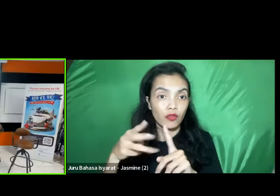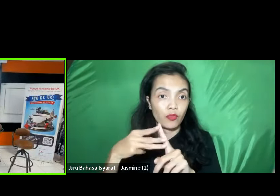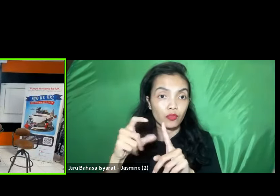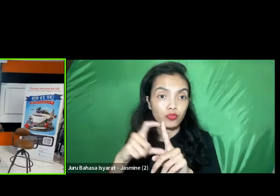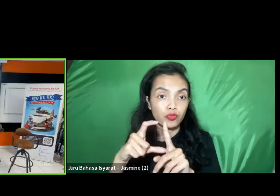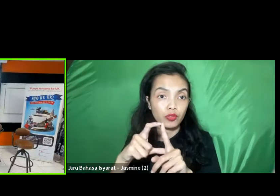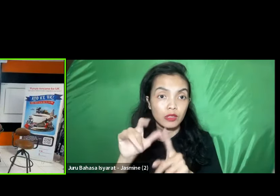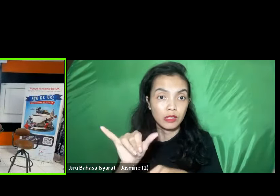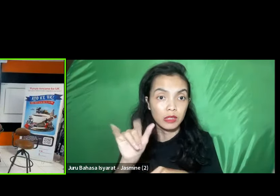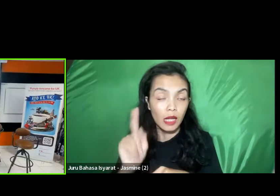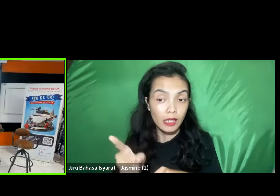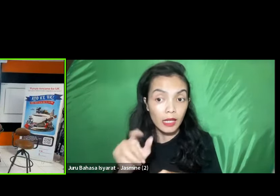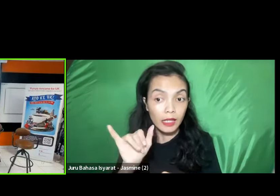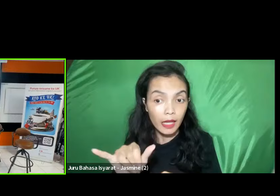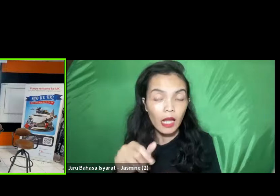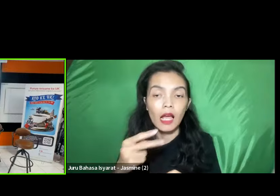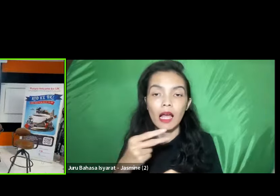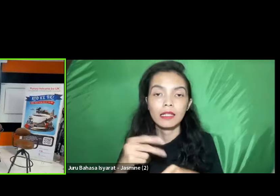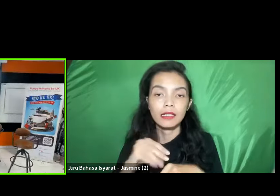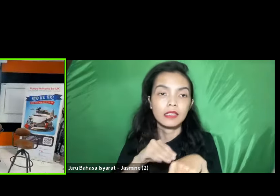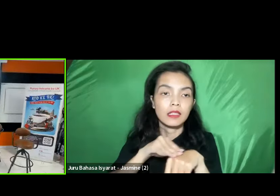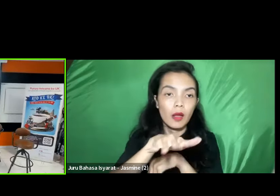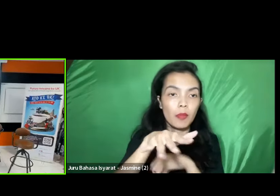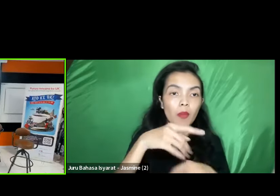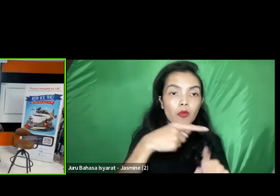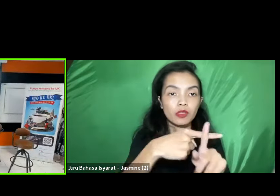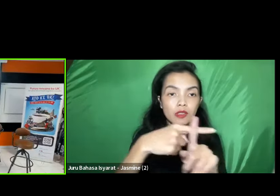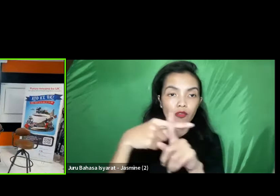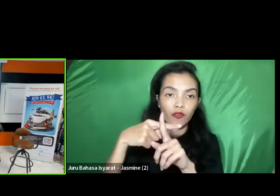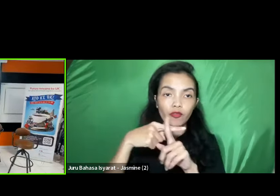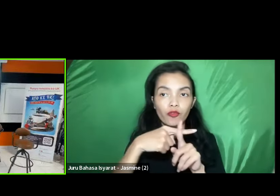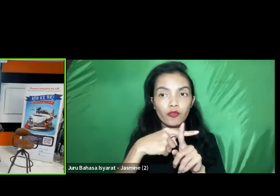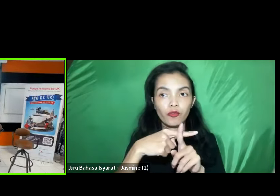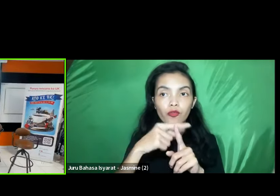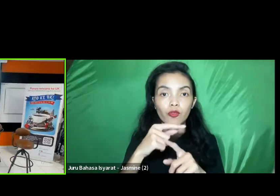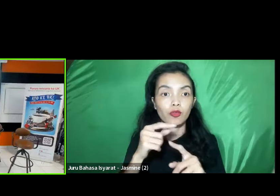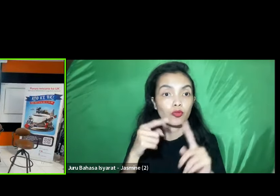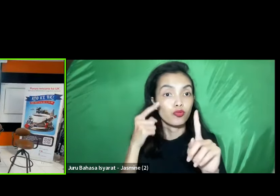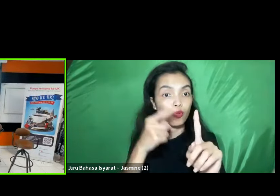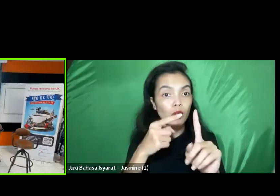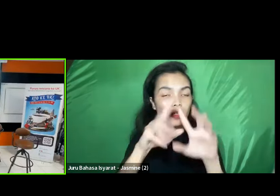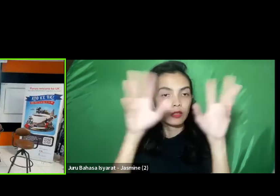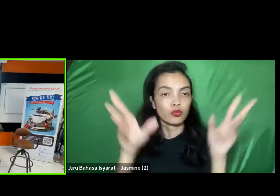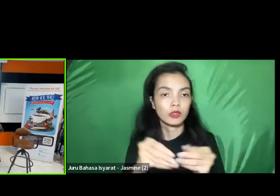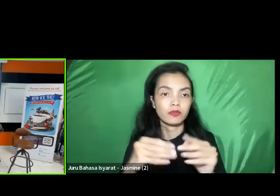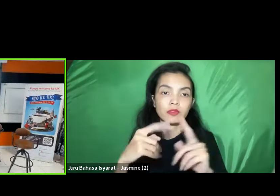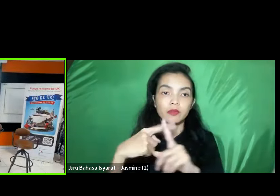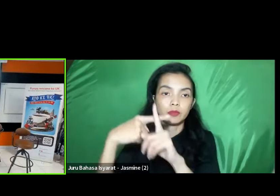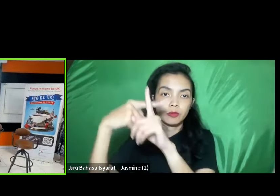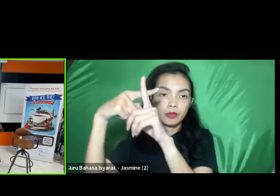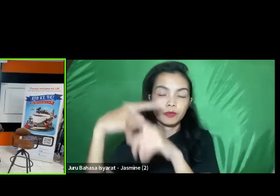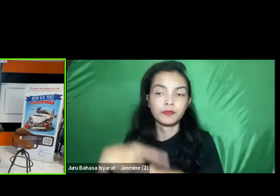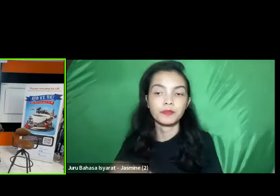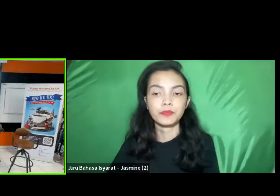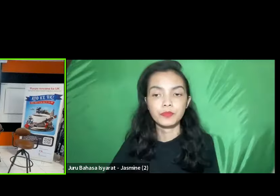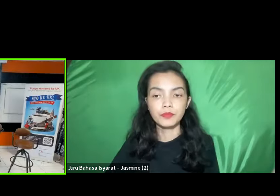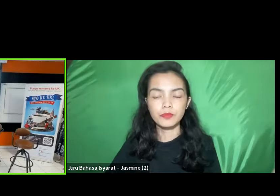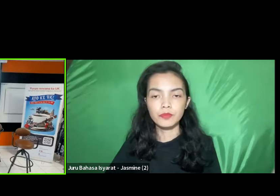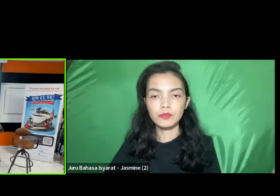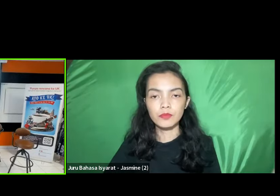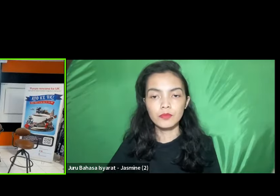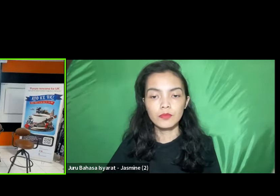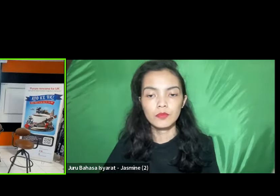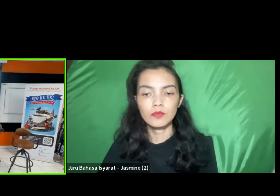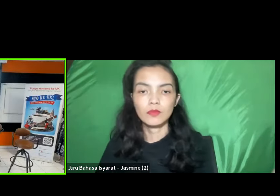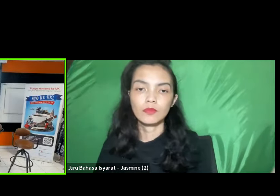eh membuat dampak influens yang lebih lagi untuk teman-teman e inklusif dan mungkin E